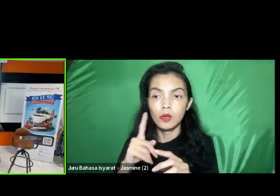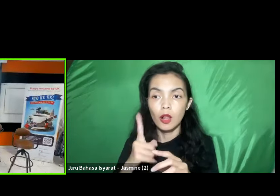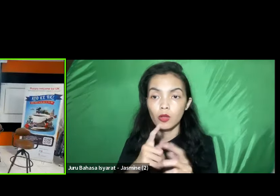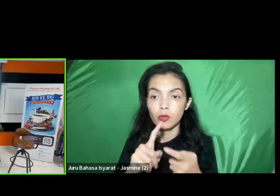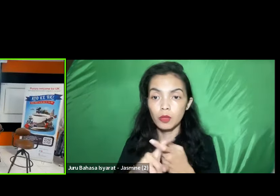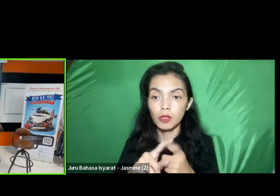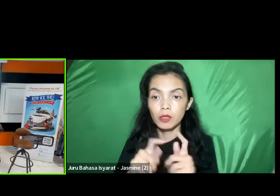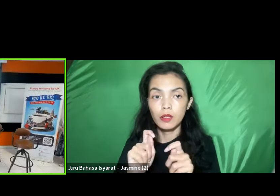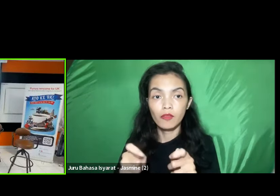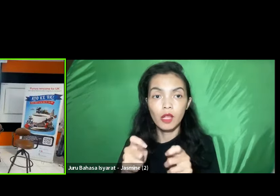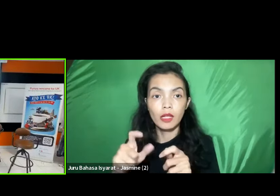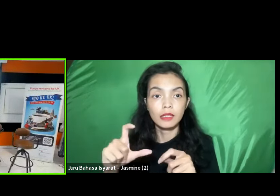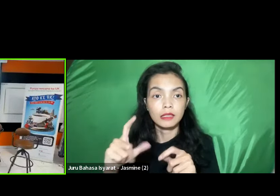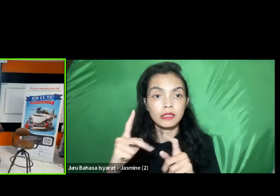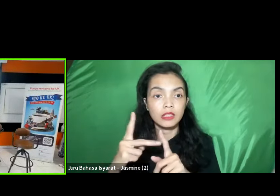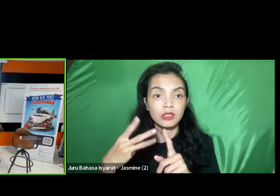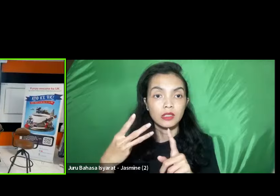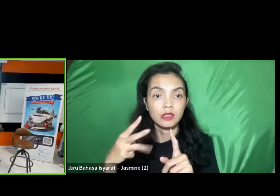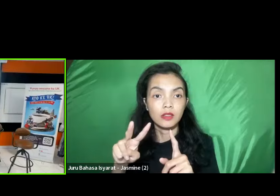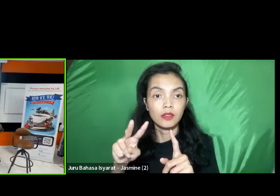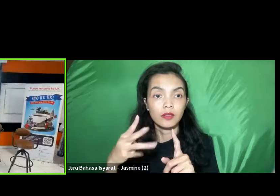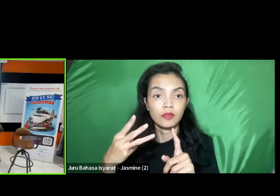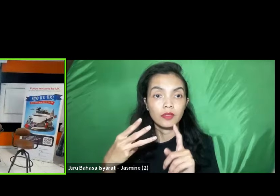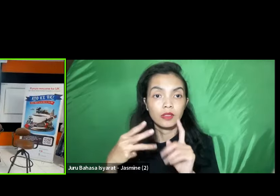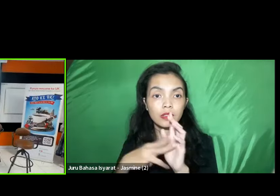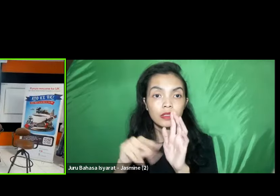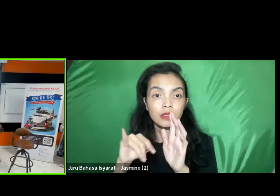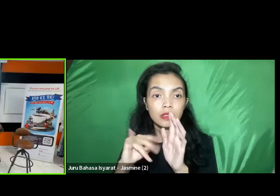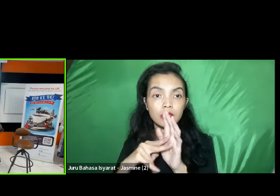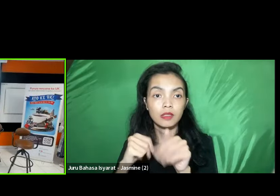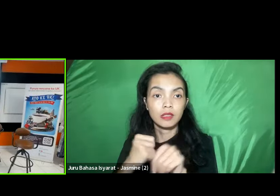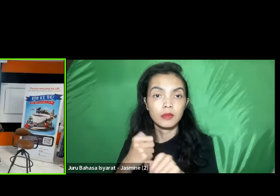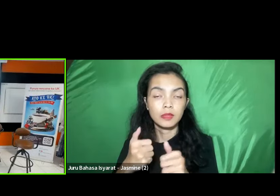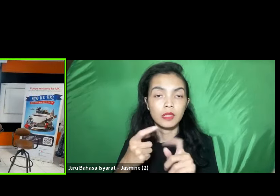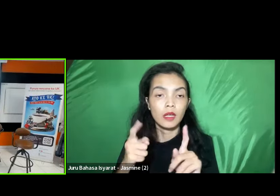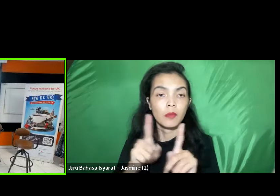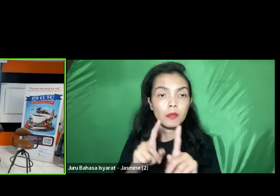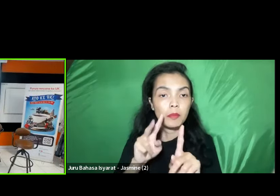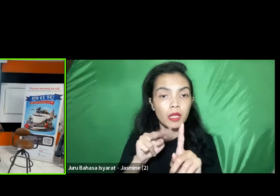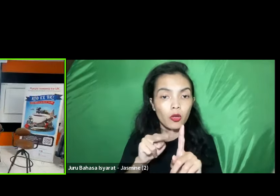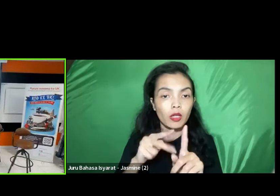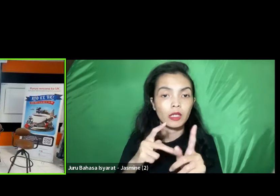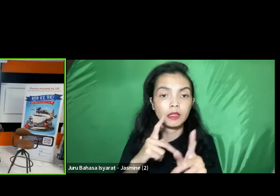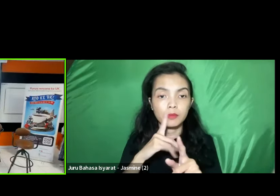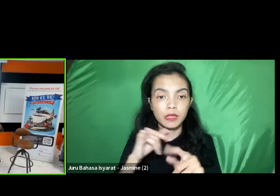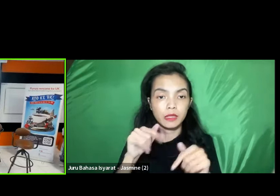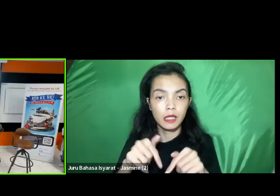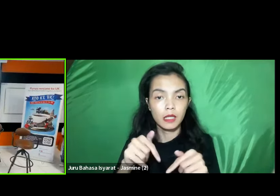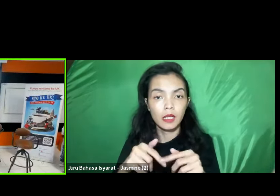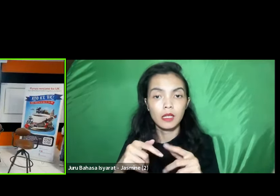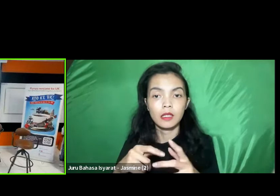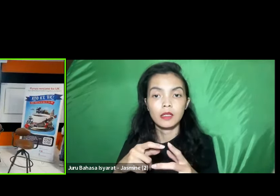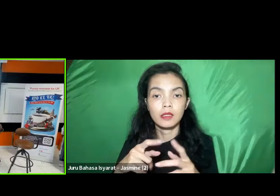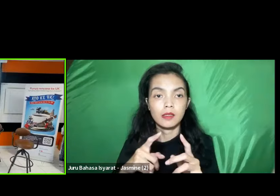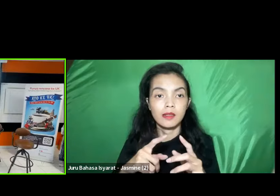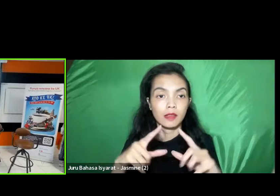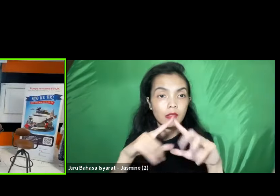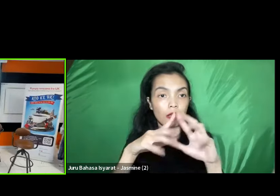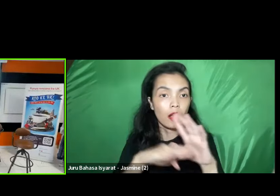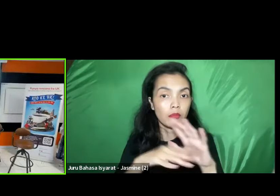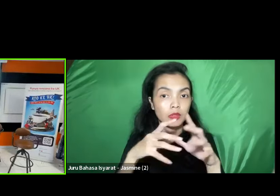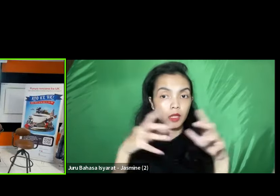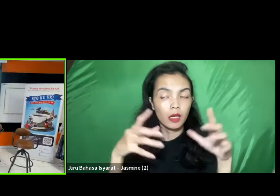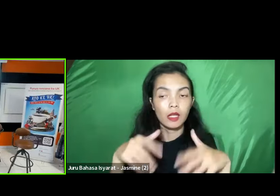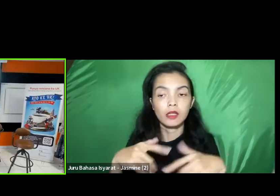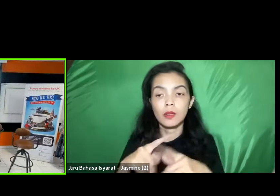bisa e bisa mendapatkan mentoring seperti ini juga itu one event terus juga ada one on one mungkin di sini ada juga yang